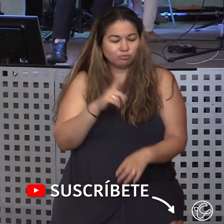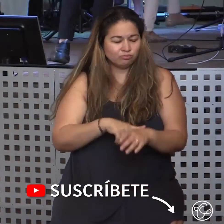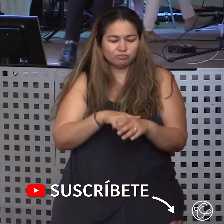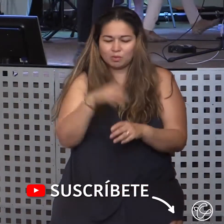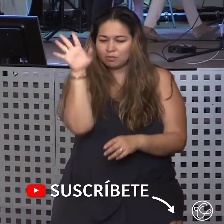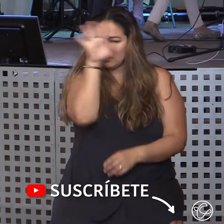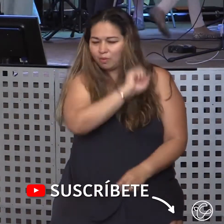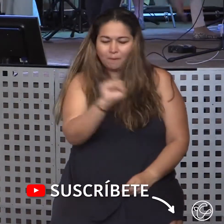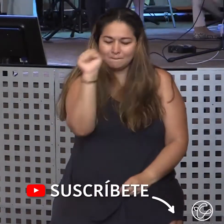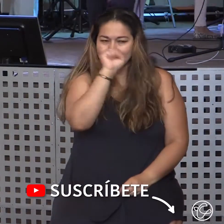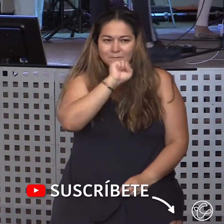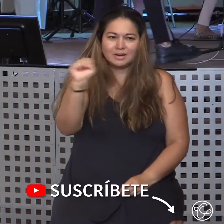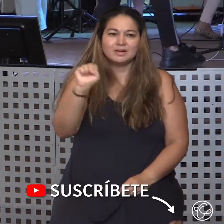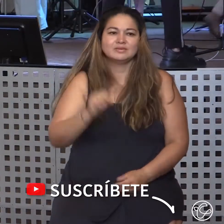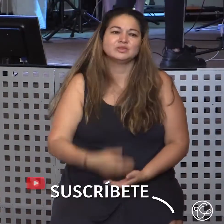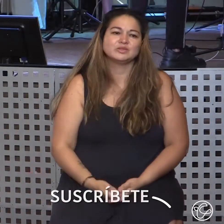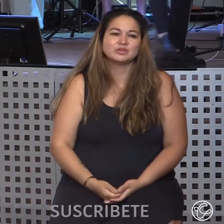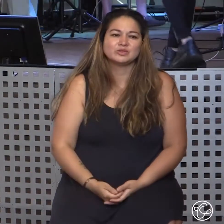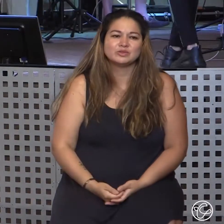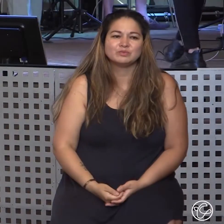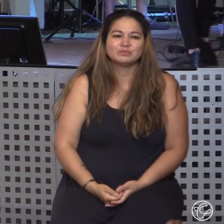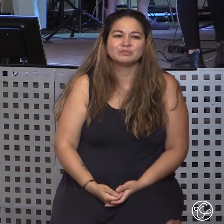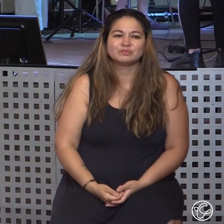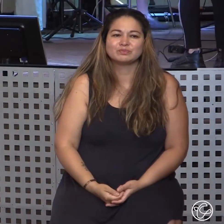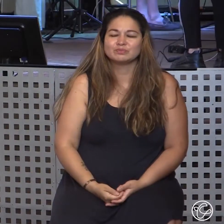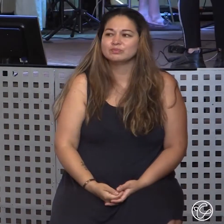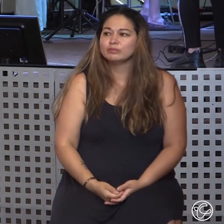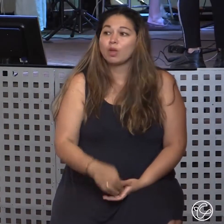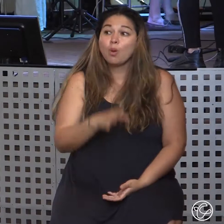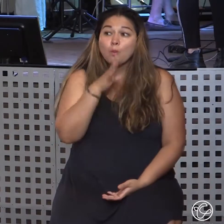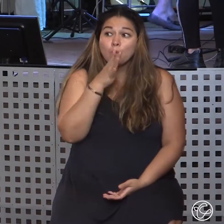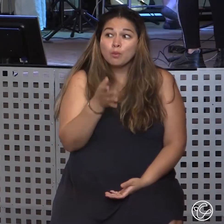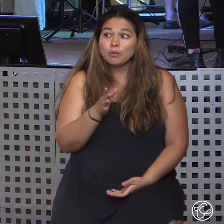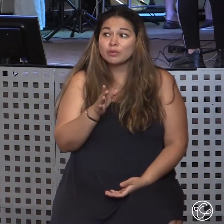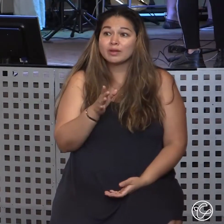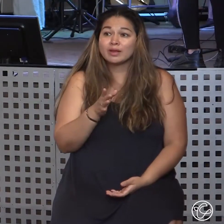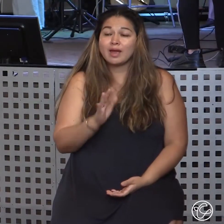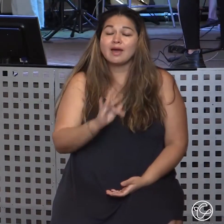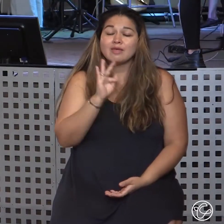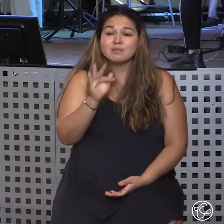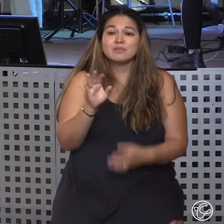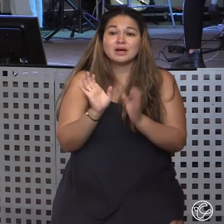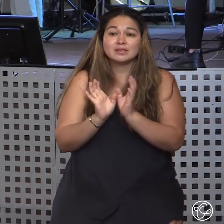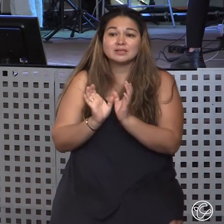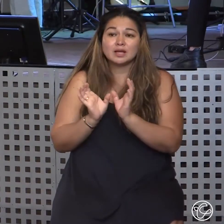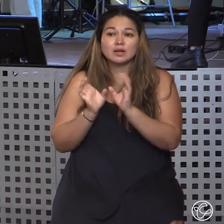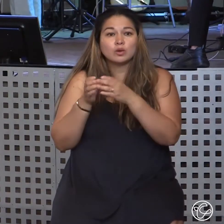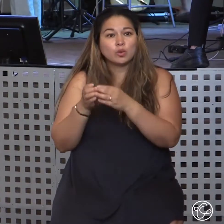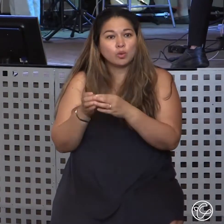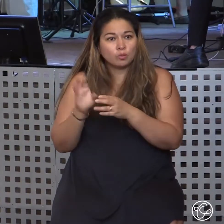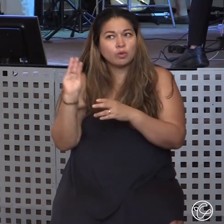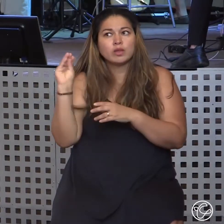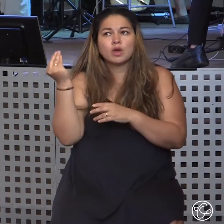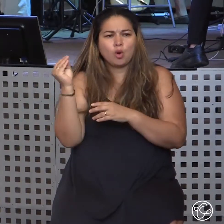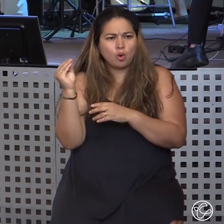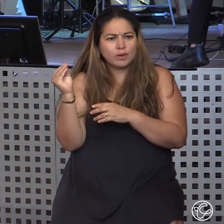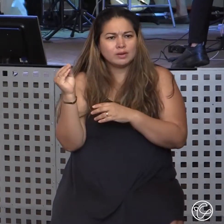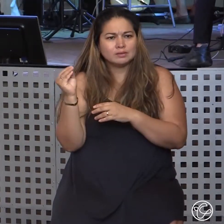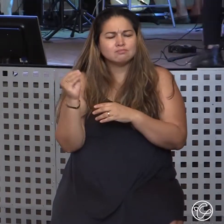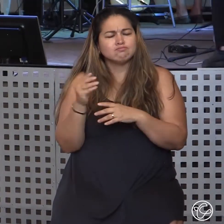y la verdad es que tanto los chavales que organizaron como todos los que han estado sirviendo lo han